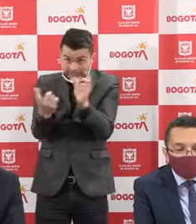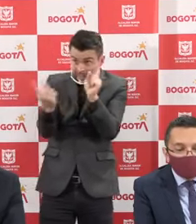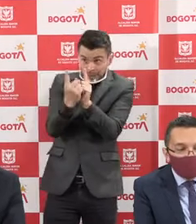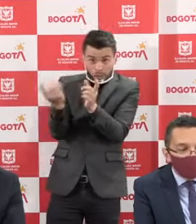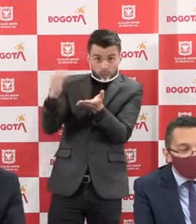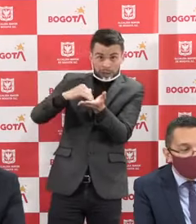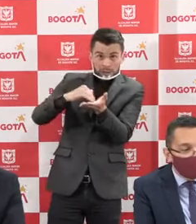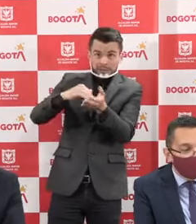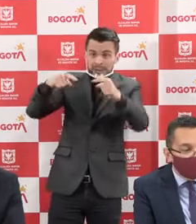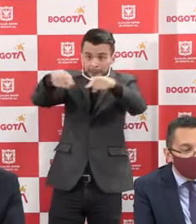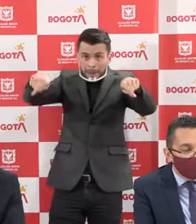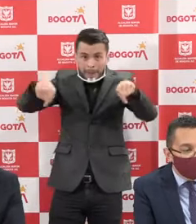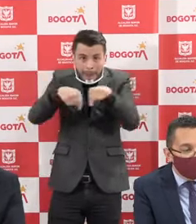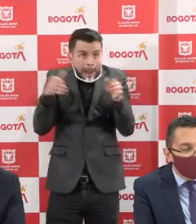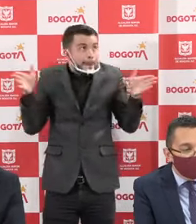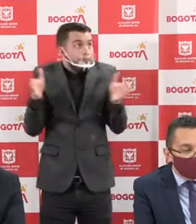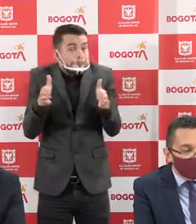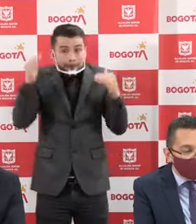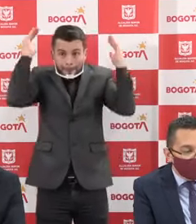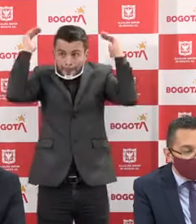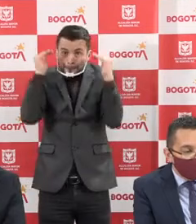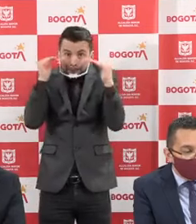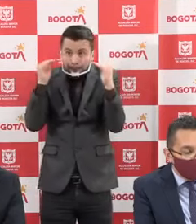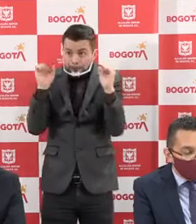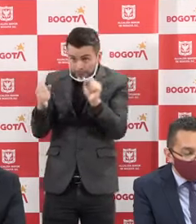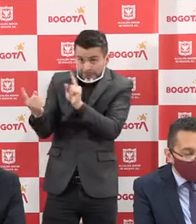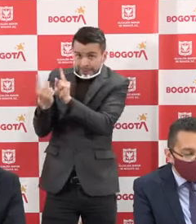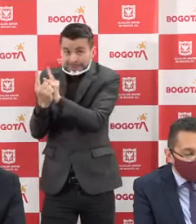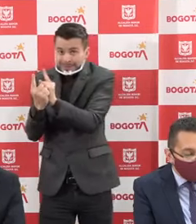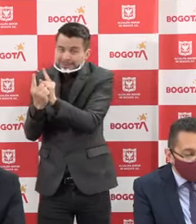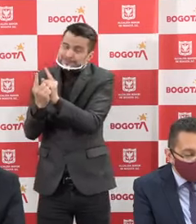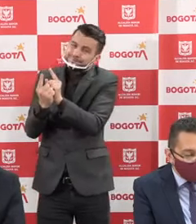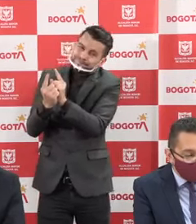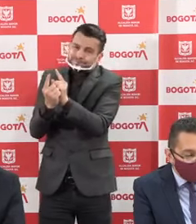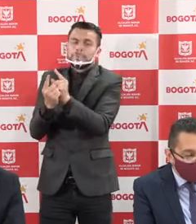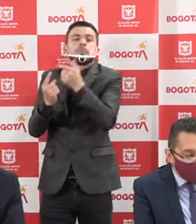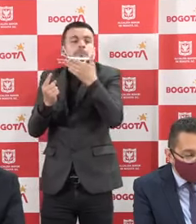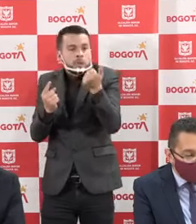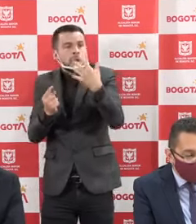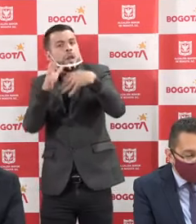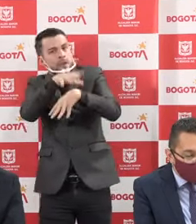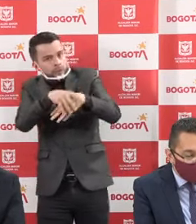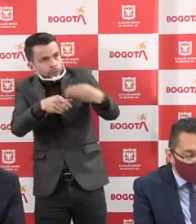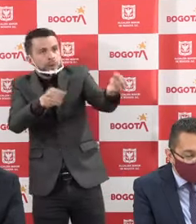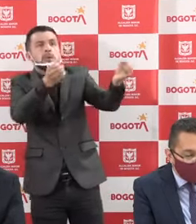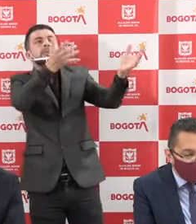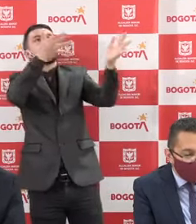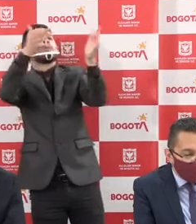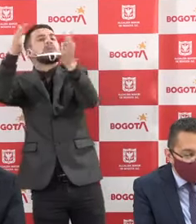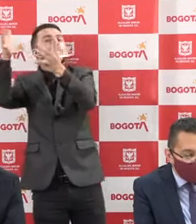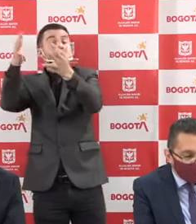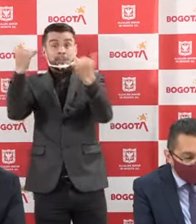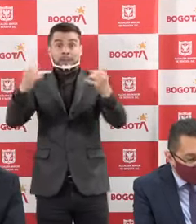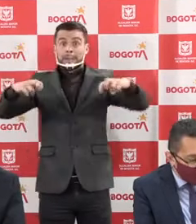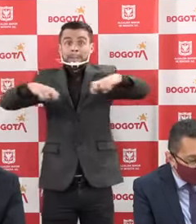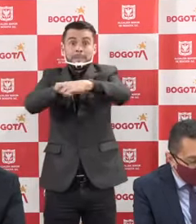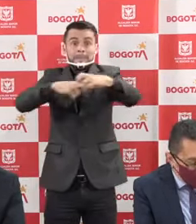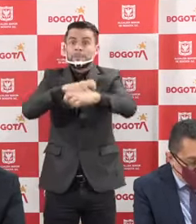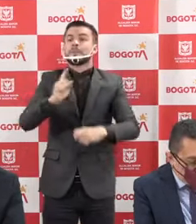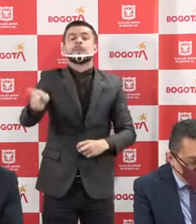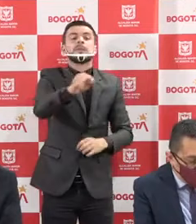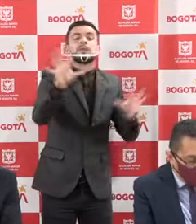habilita a 65 parques en la ciudad de bogotá espacios al aire libre la ciclovía por supuesto senderos